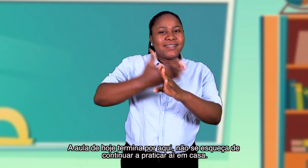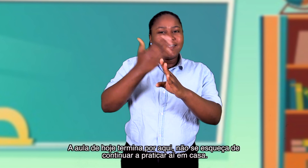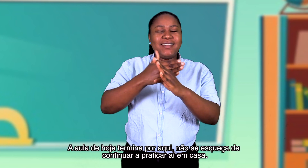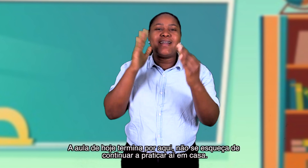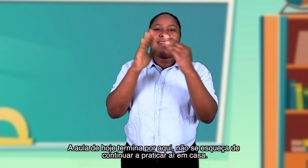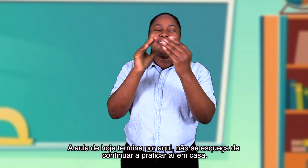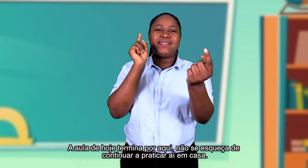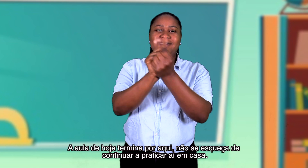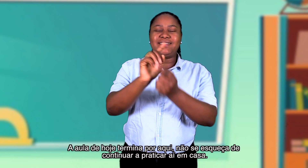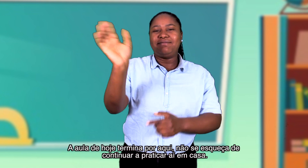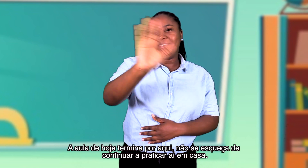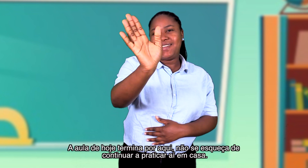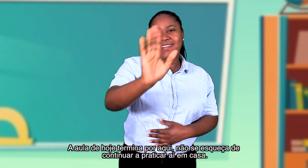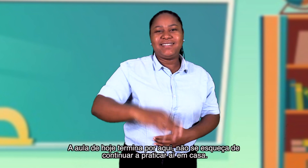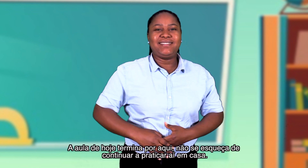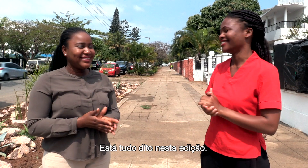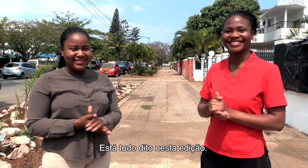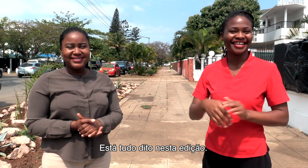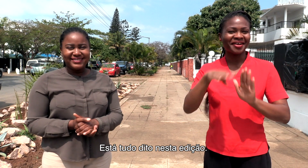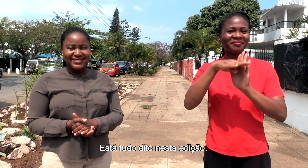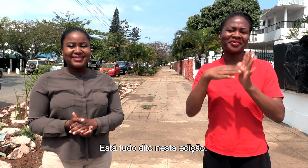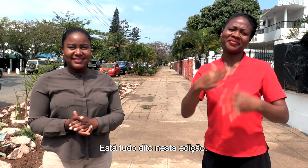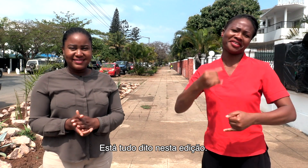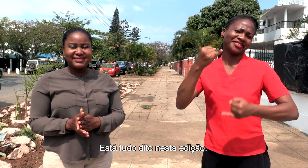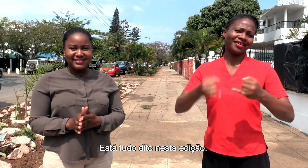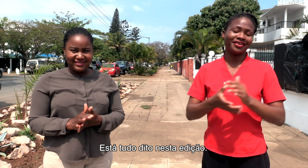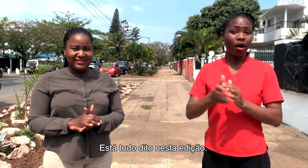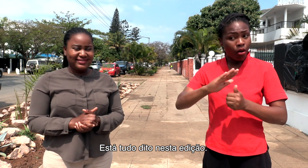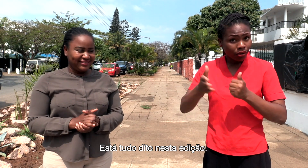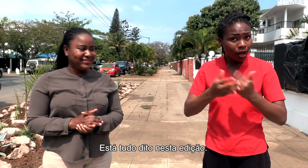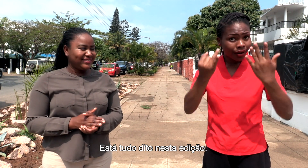de continuar a praticar aí em casa. Está tudo dito nesta